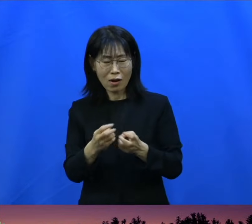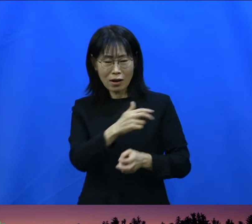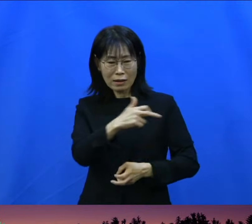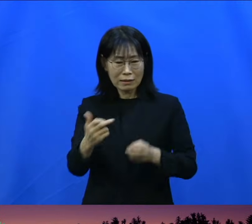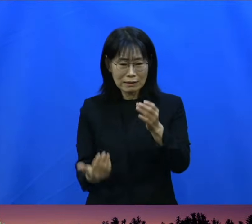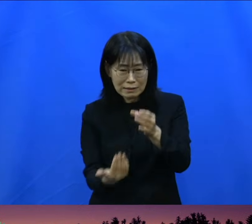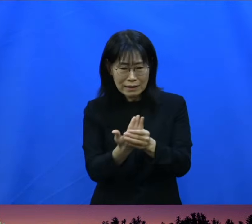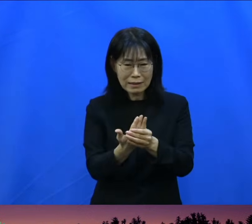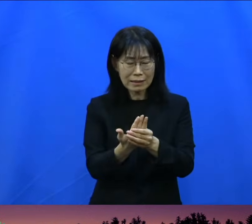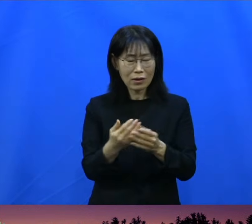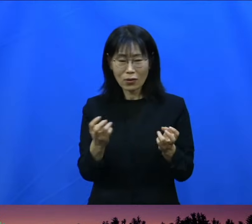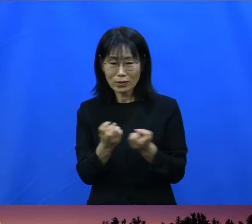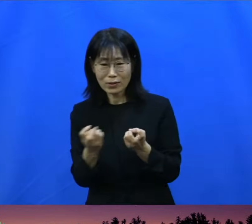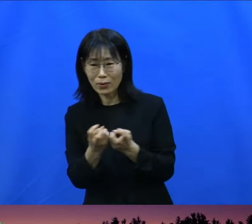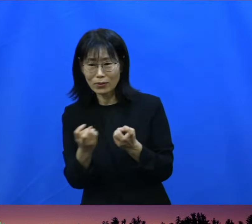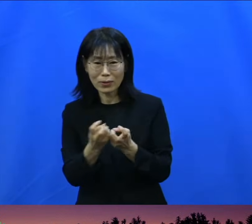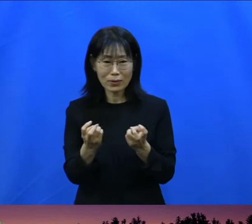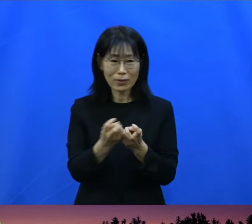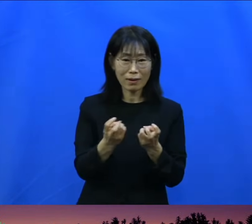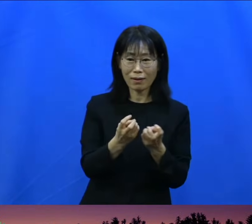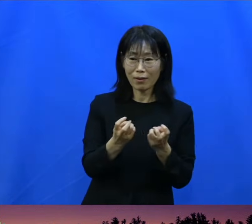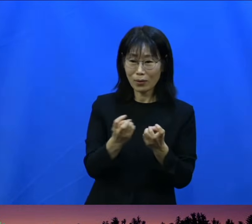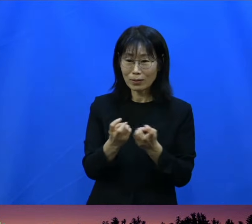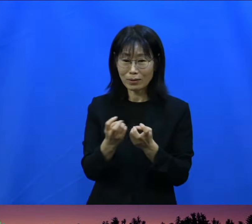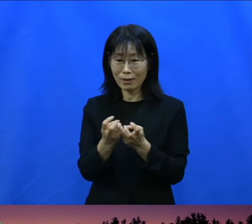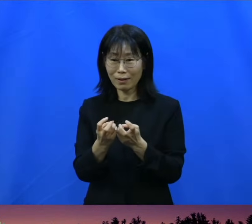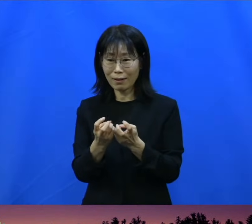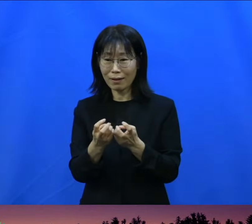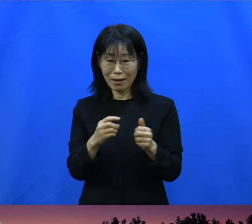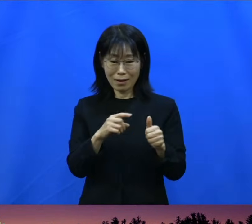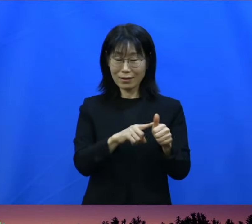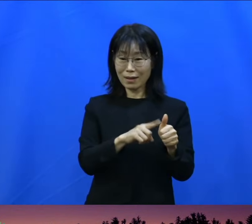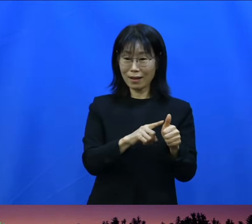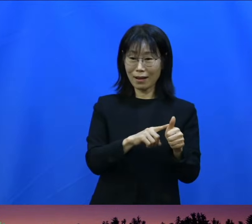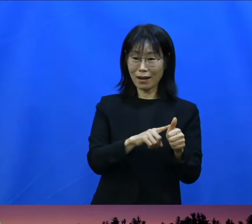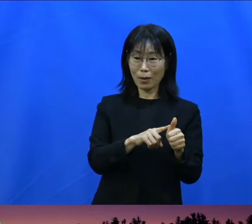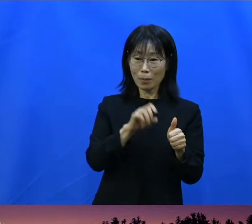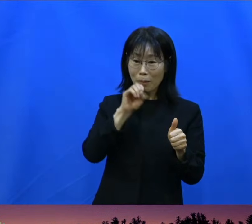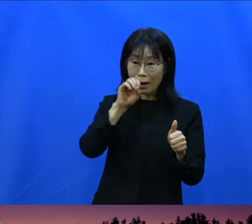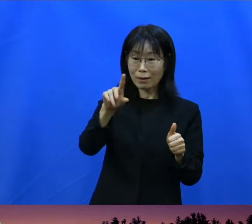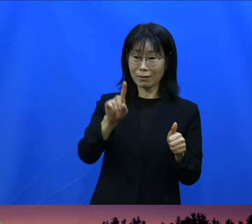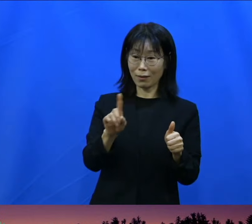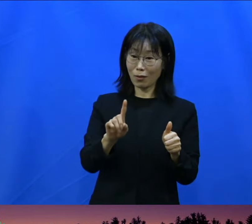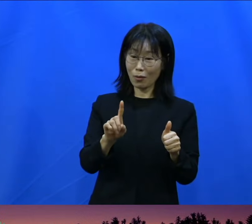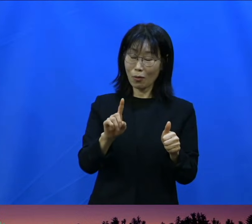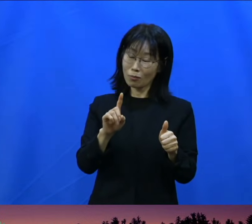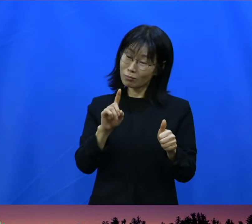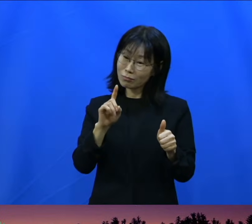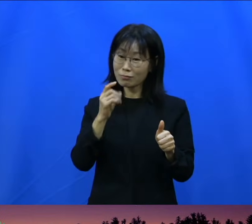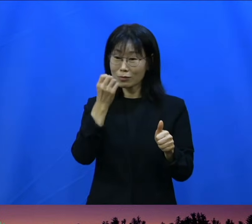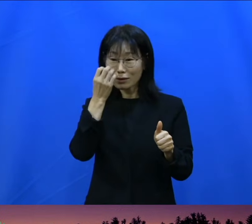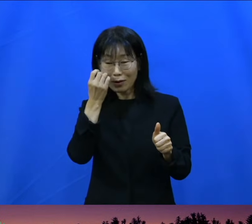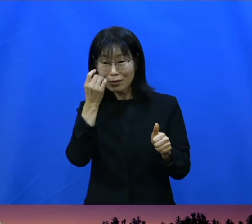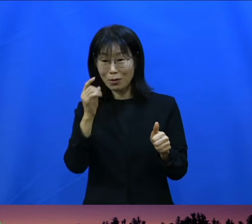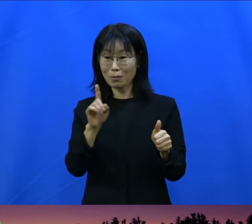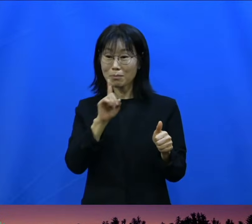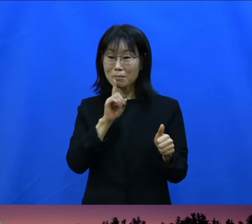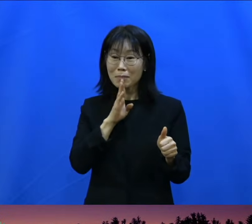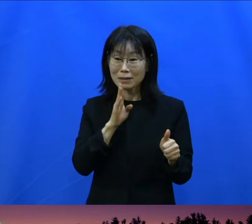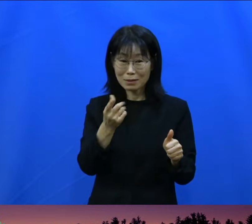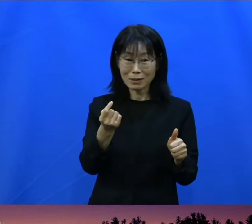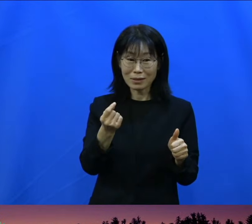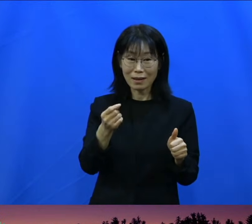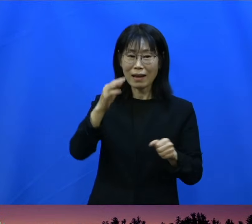그거 위험하죠. 중요한 것은 하나님을 본 자예요. 본 자. 하나님 안에서 나를 본 거죠. 내 실존을